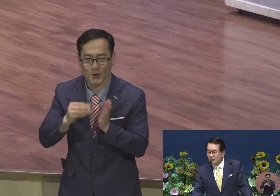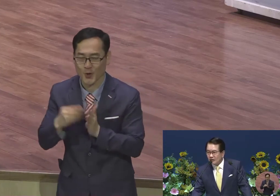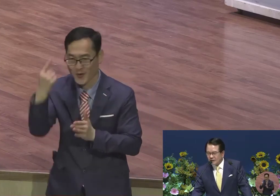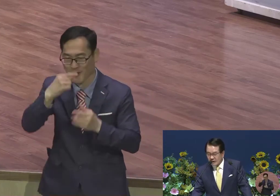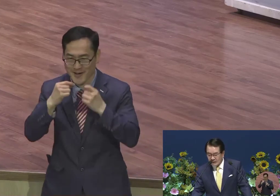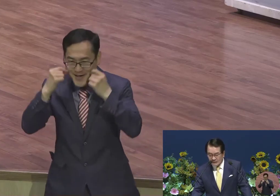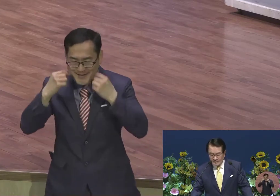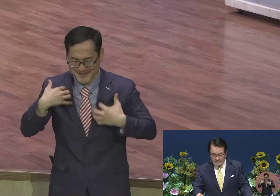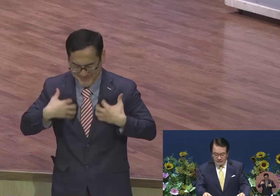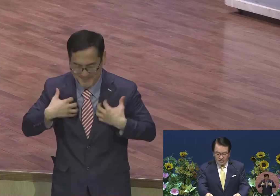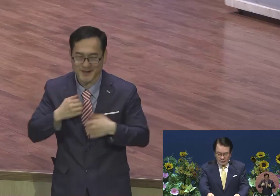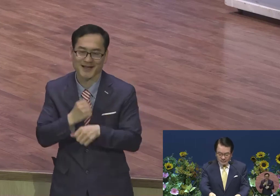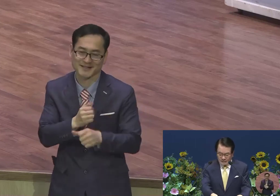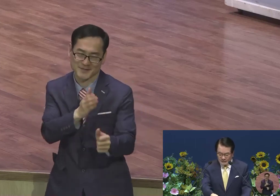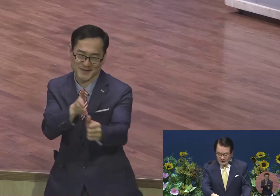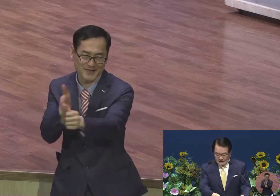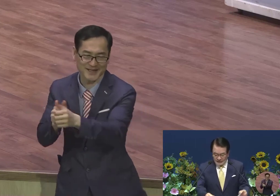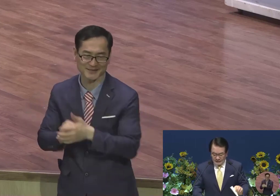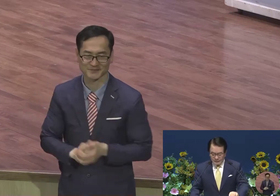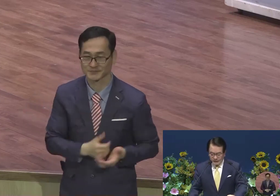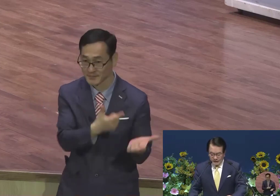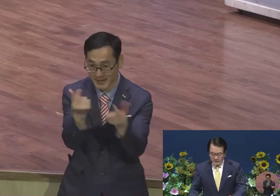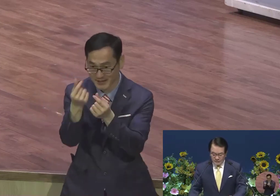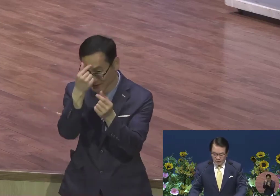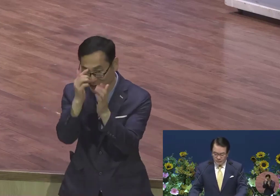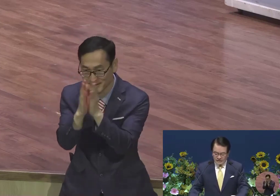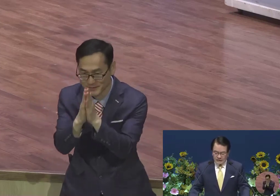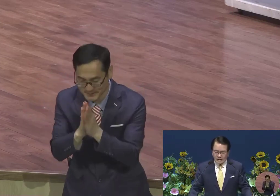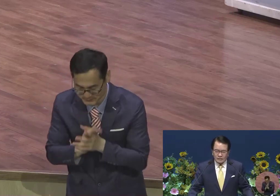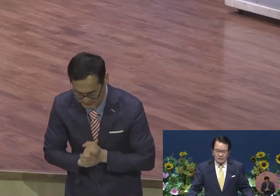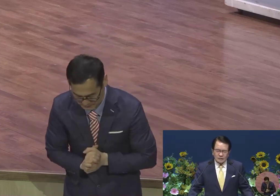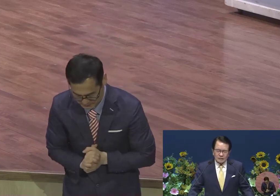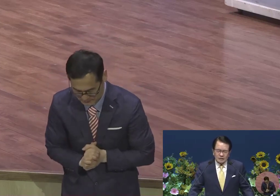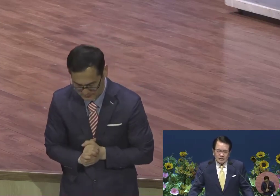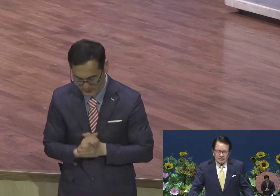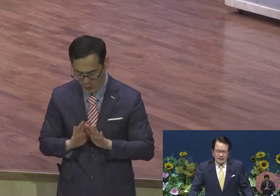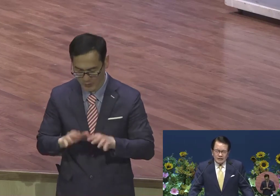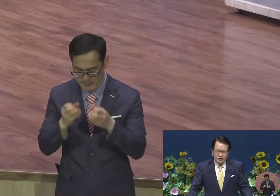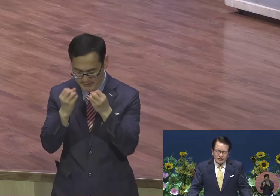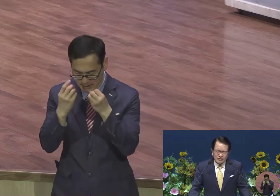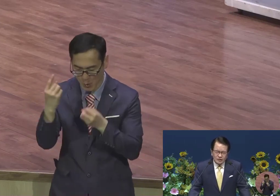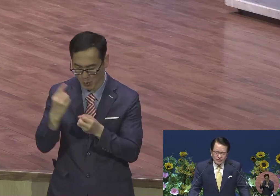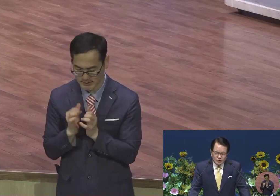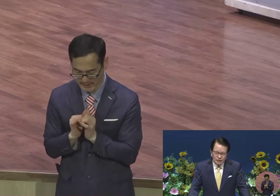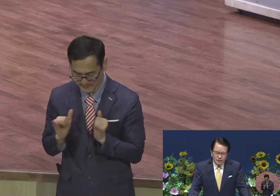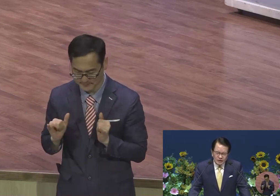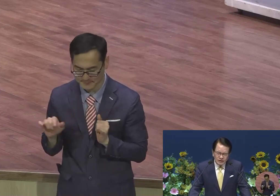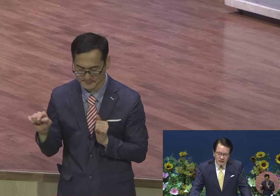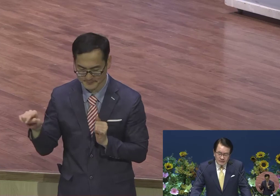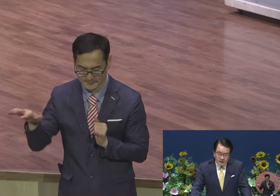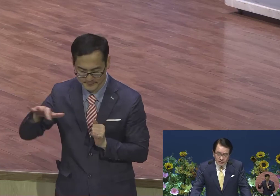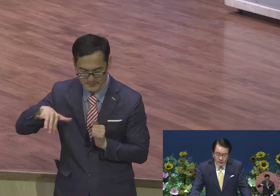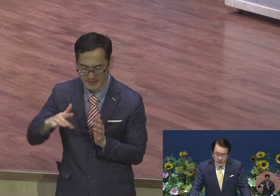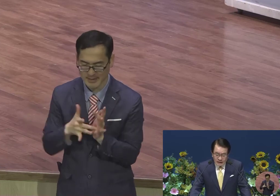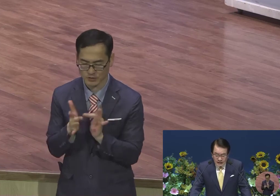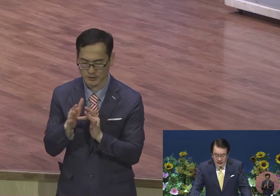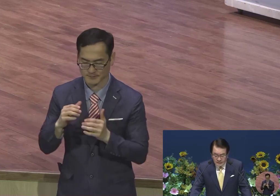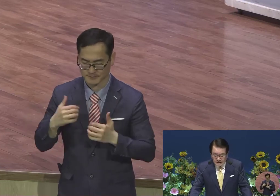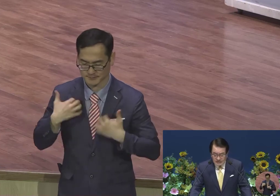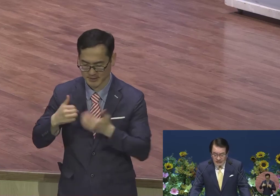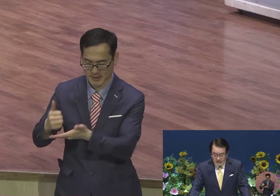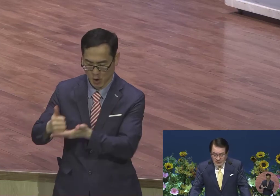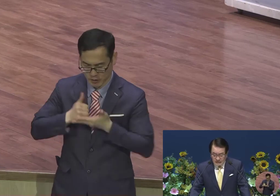짐으로 축복합니다 기도합시다 아버지 하나님 오늘 우리 새 가족들 예수 그리스도를 구조로 영접하고